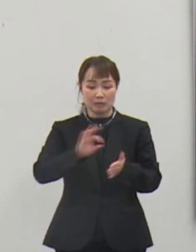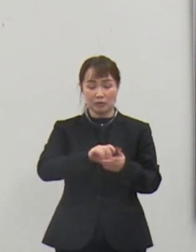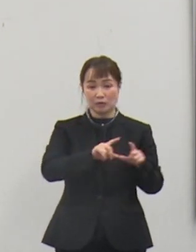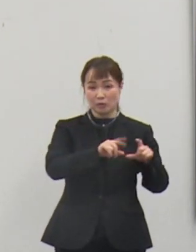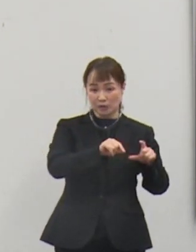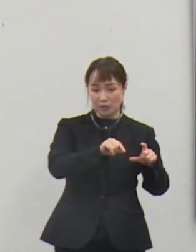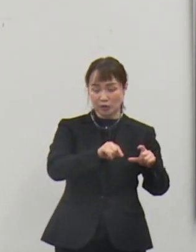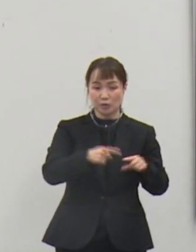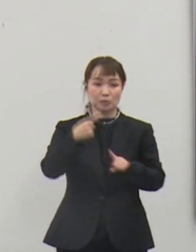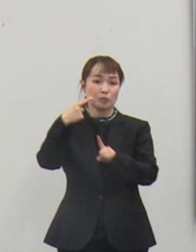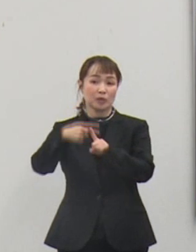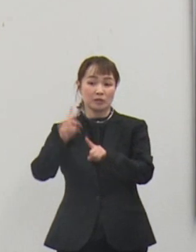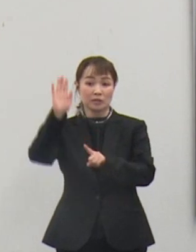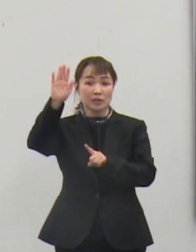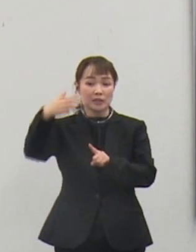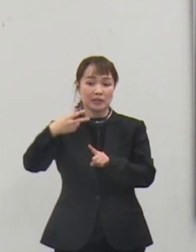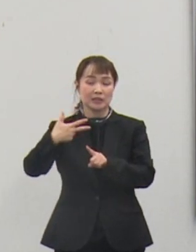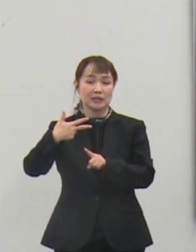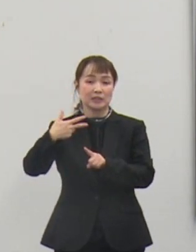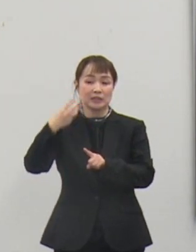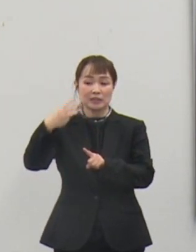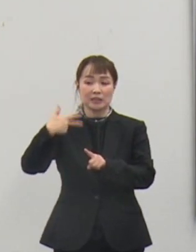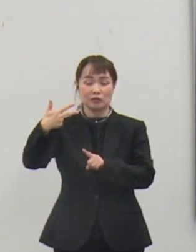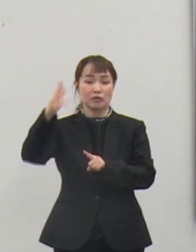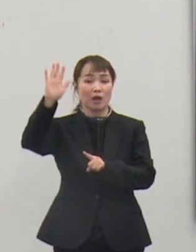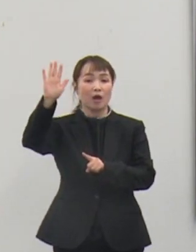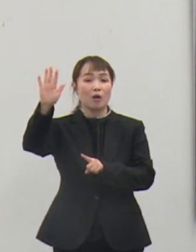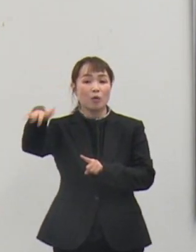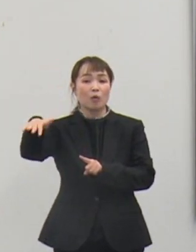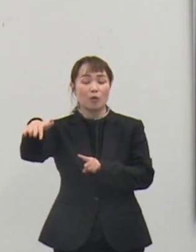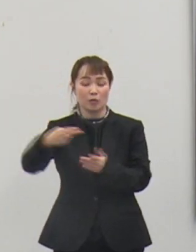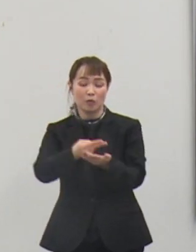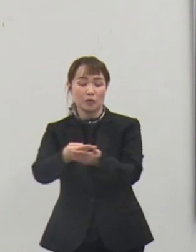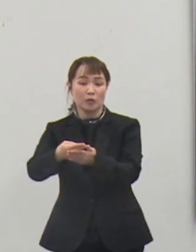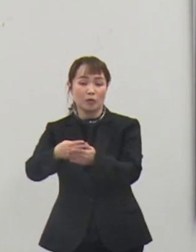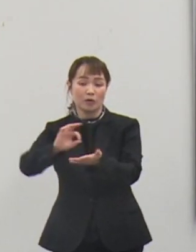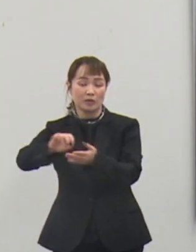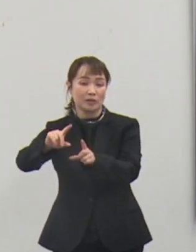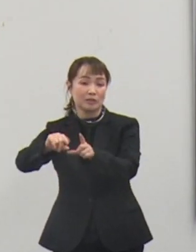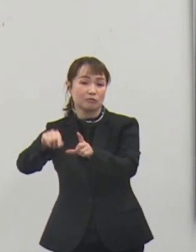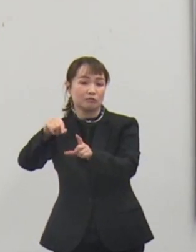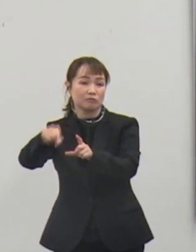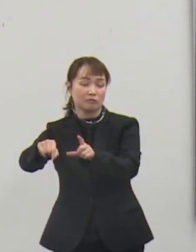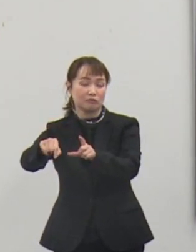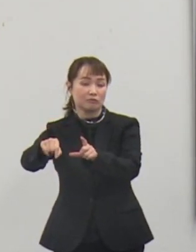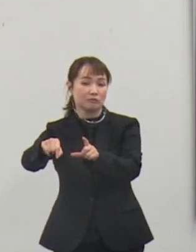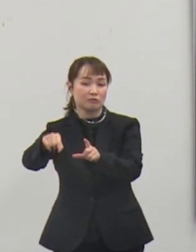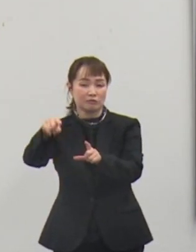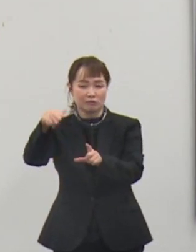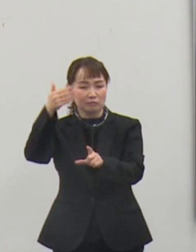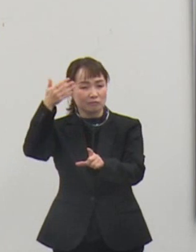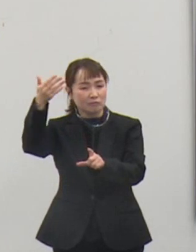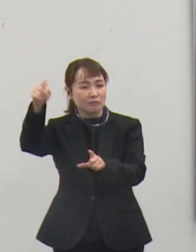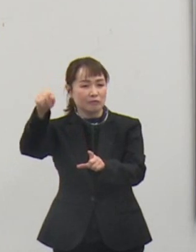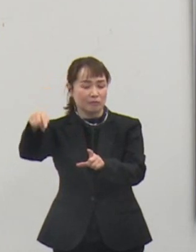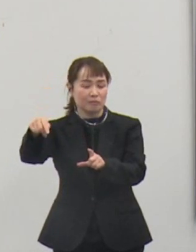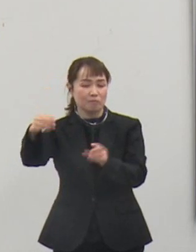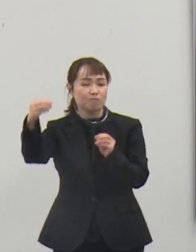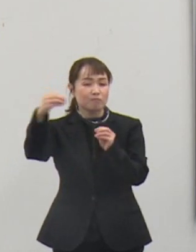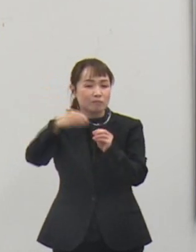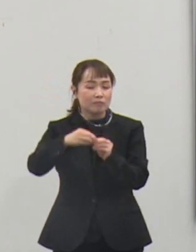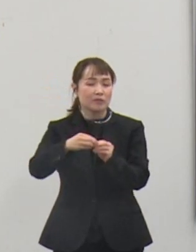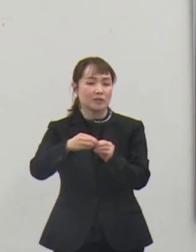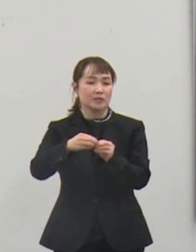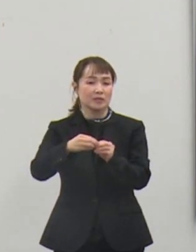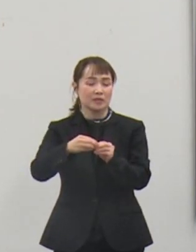用率に加えてその先の最大確保病床数がどうなるのかといったツール、これも合わせて見ながら、現